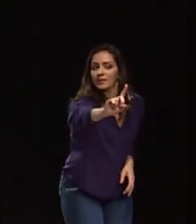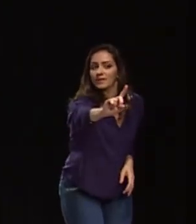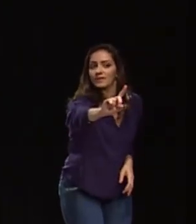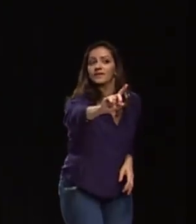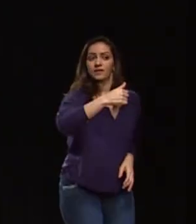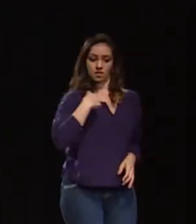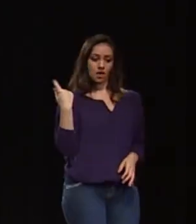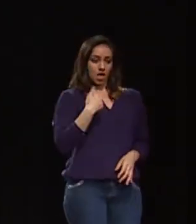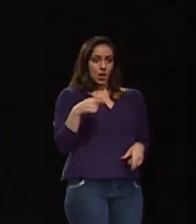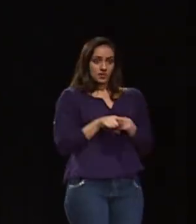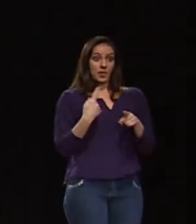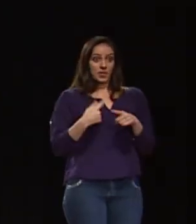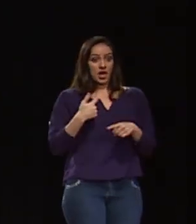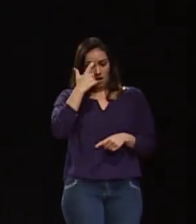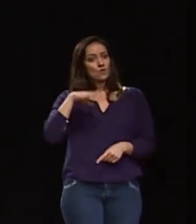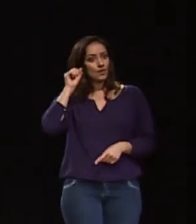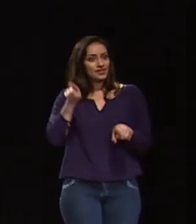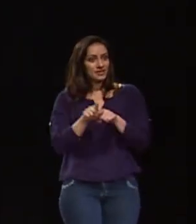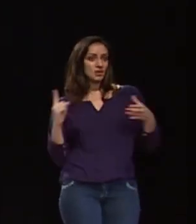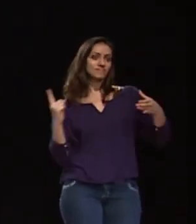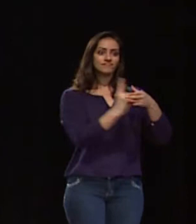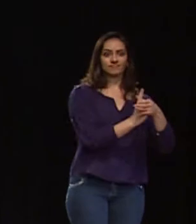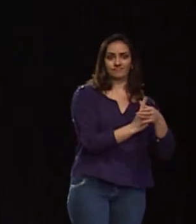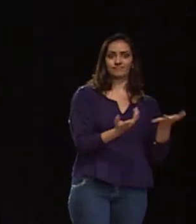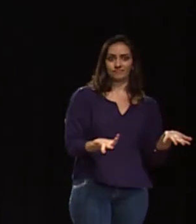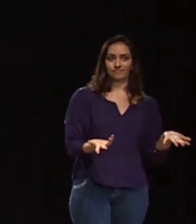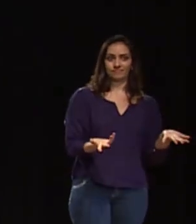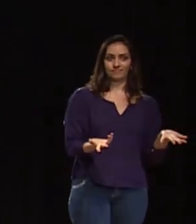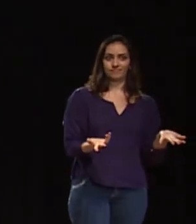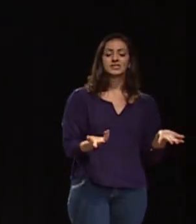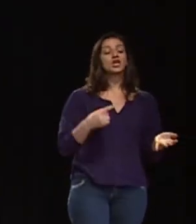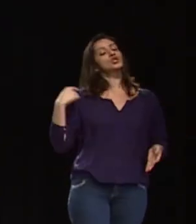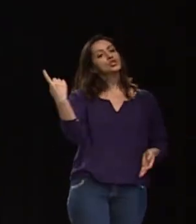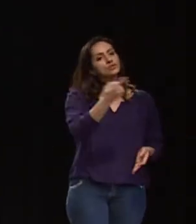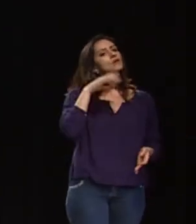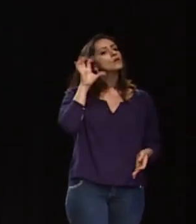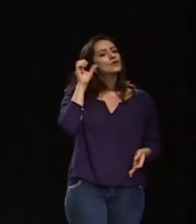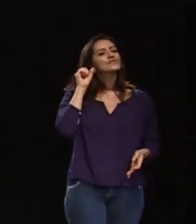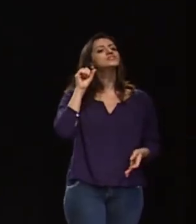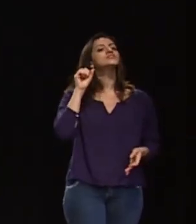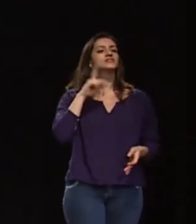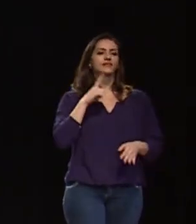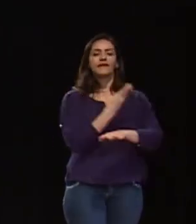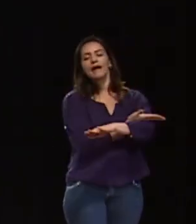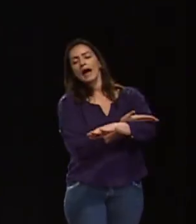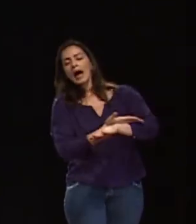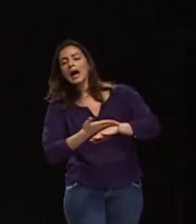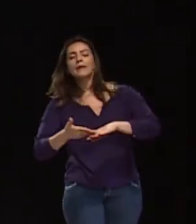vocês, né? Eu falo nós porque eu também participo, eu também ouvinte, também estava inserida nesse espaço. Então, nós, enquanto ouvintes,